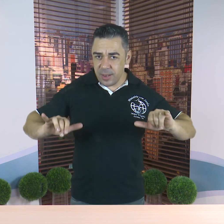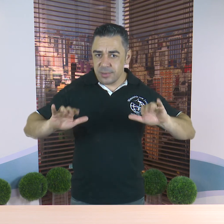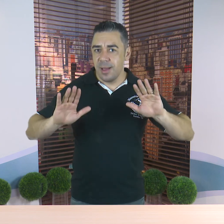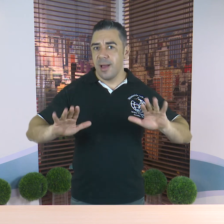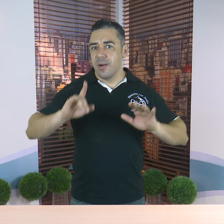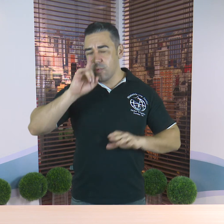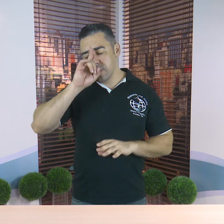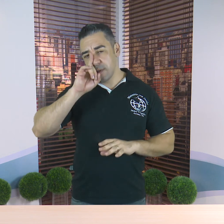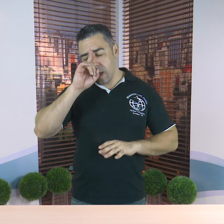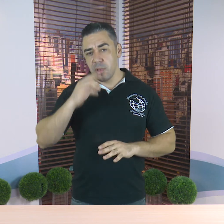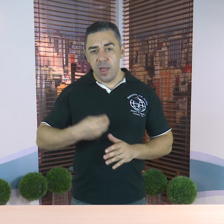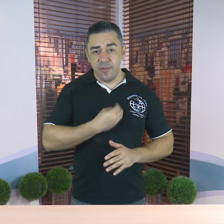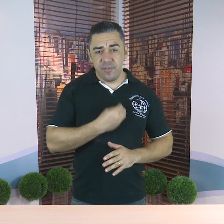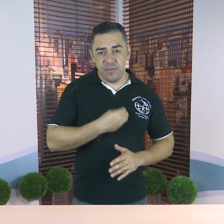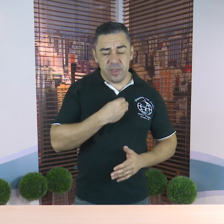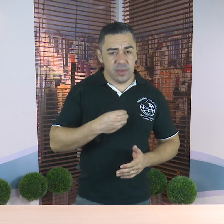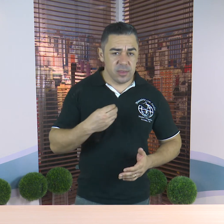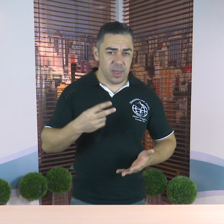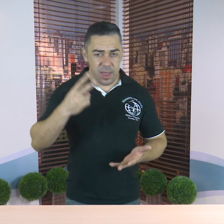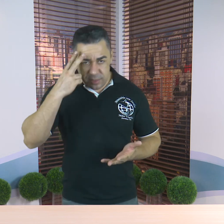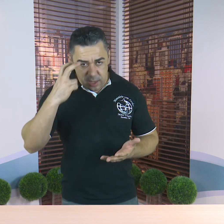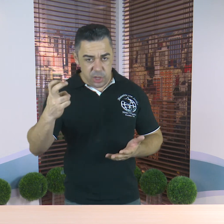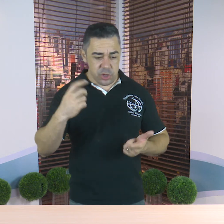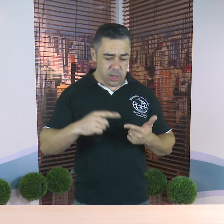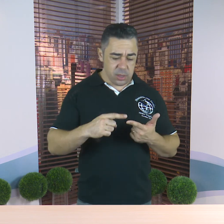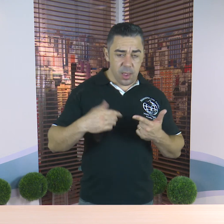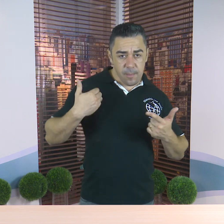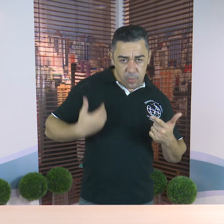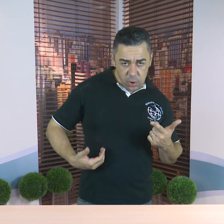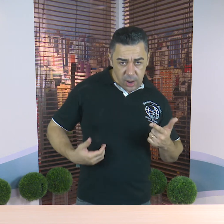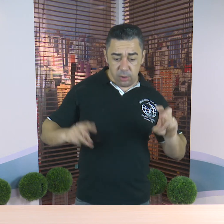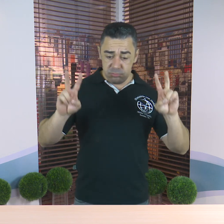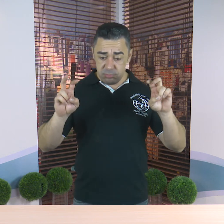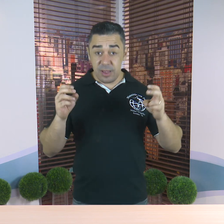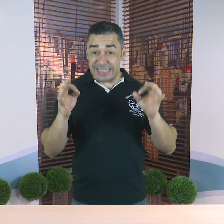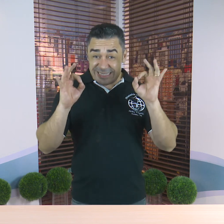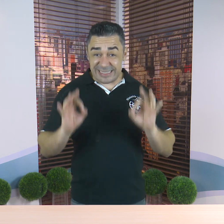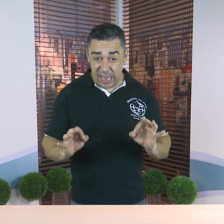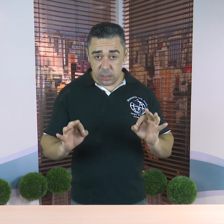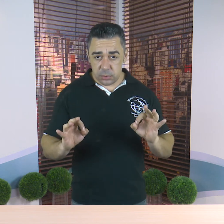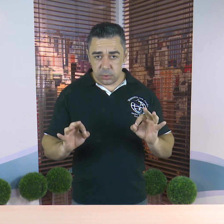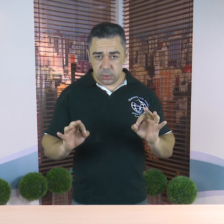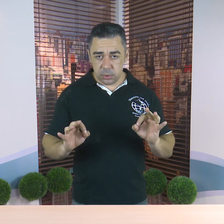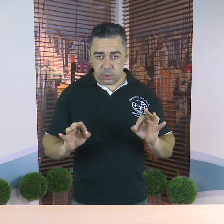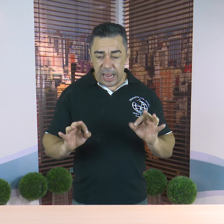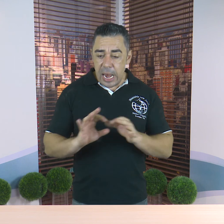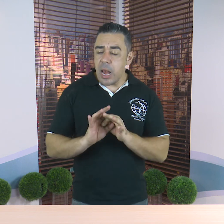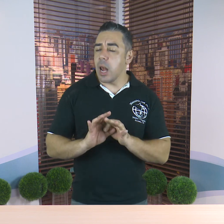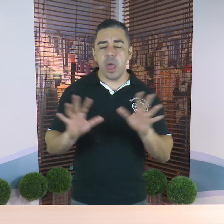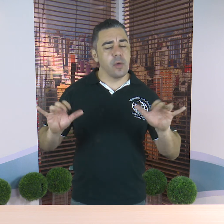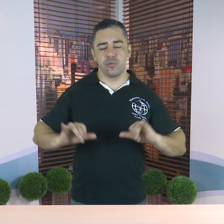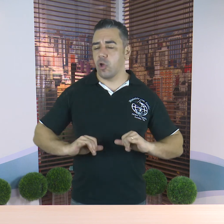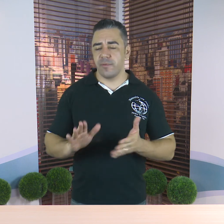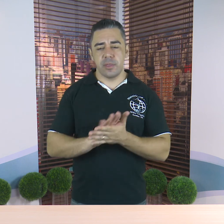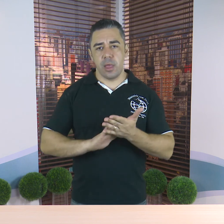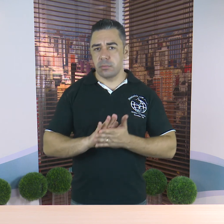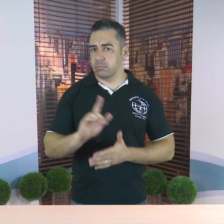qualquer um que viva inteligente e moralmente, abre aspas, correto, estará livre do sofrimento. Do ponto de vista